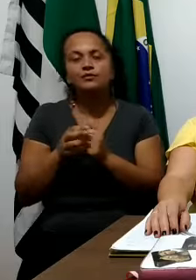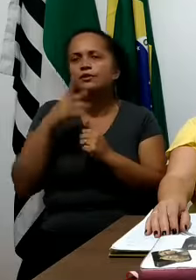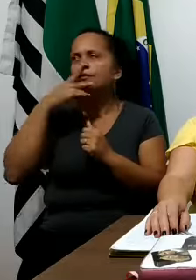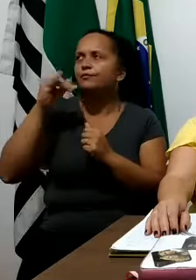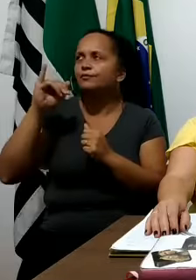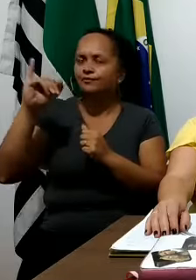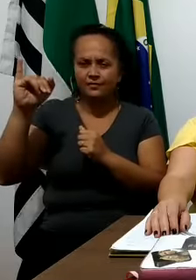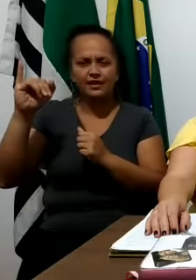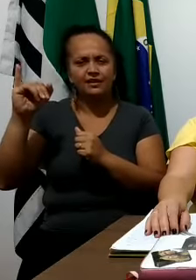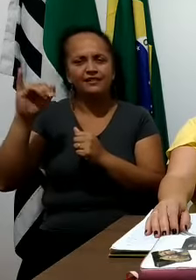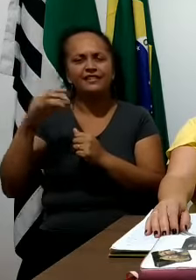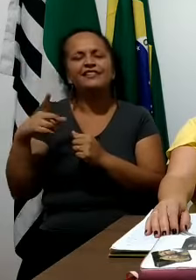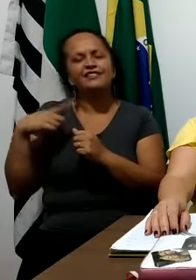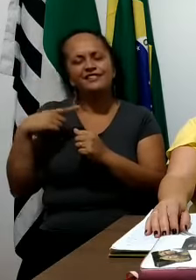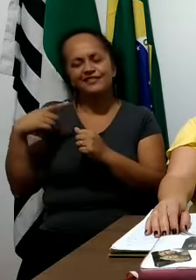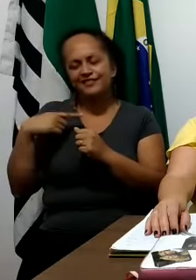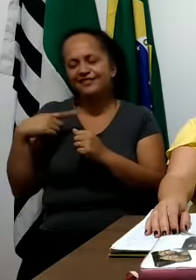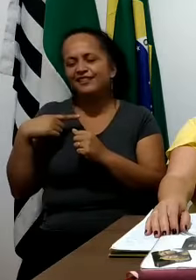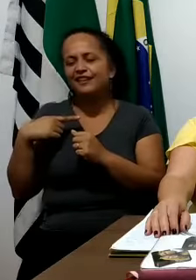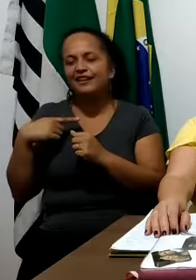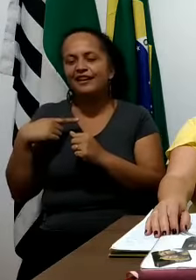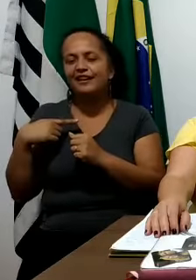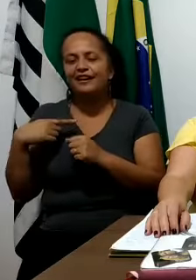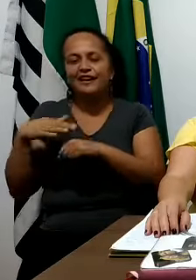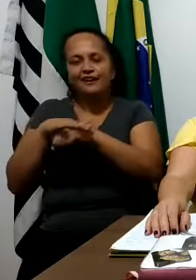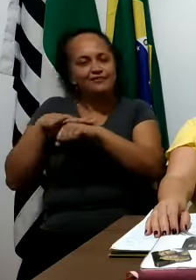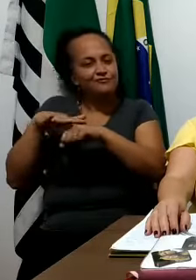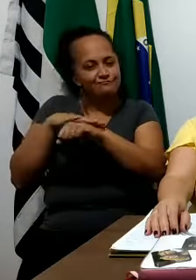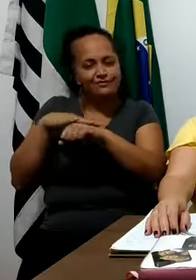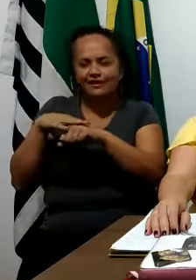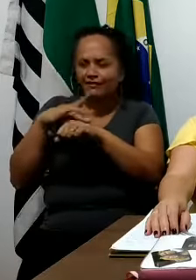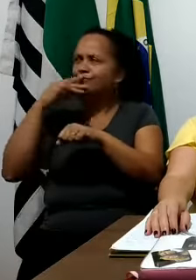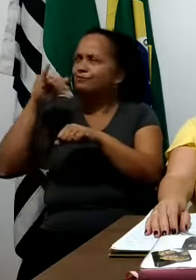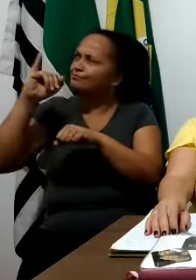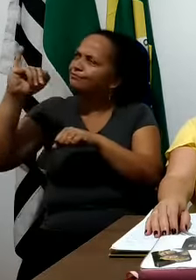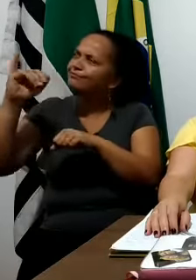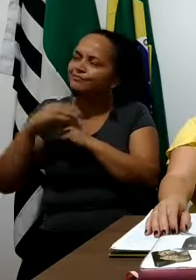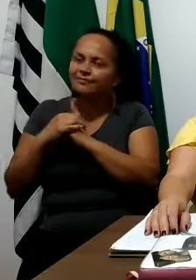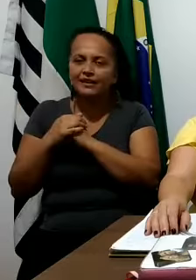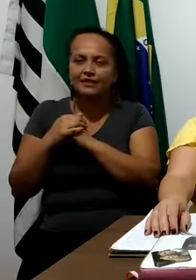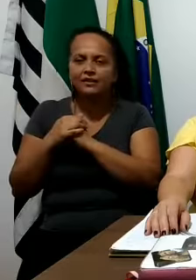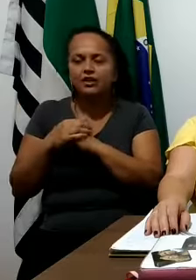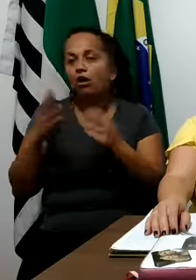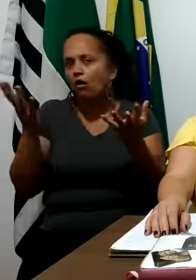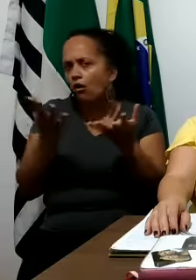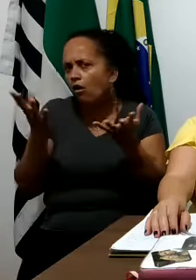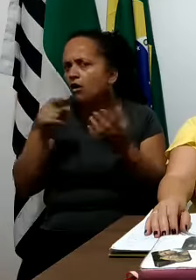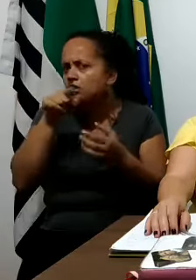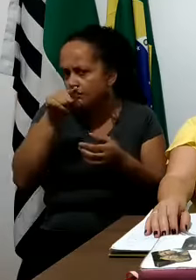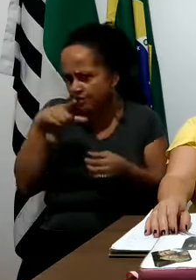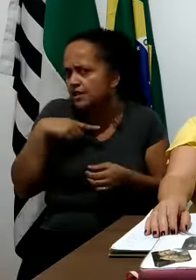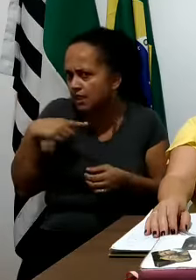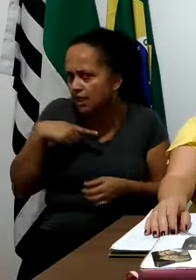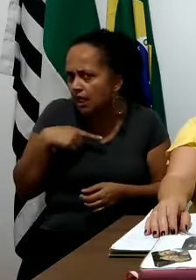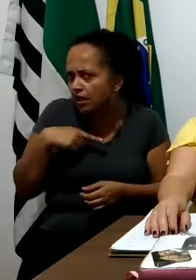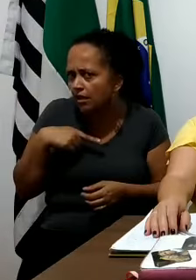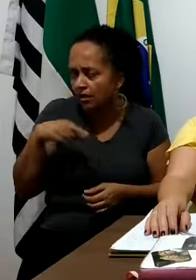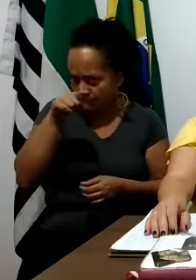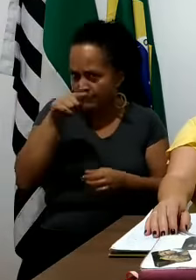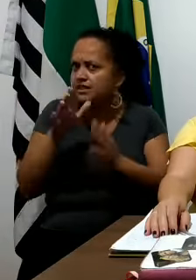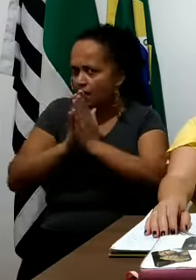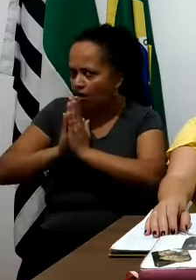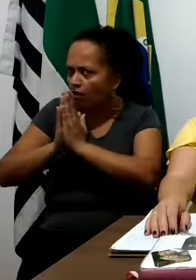Hoje nós estamos tendo esse tempo com o pai? Como que você fala, Cida, como que eu vou ter tempo com o pai? Vocês têm devocional